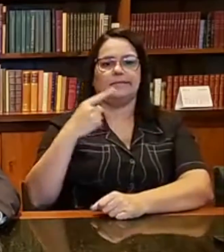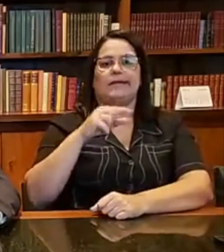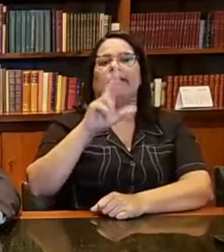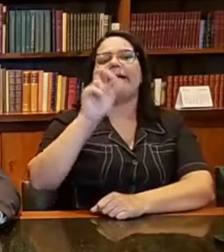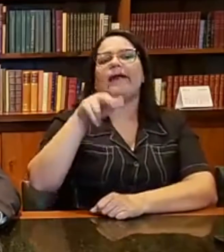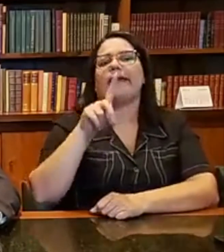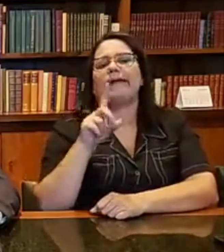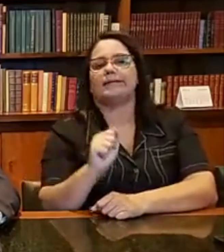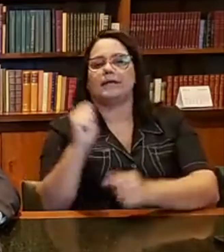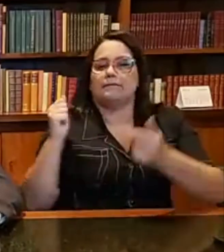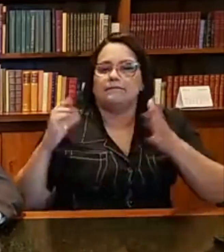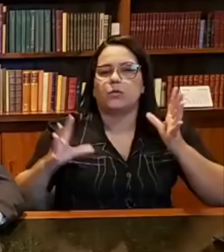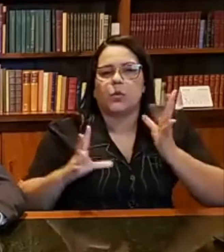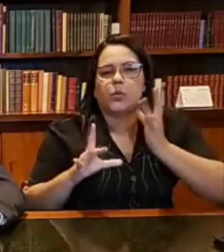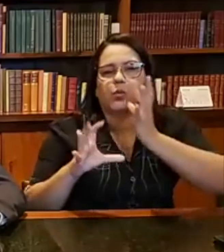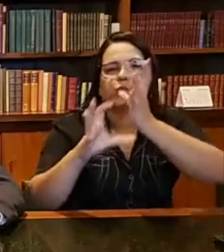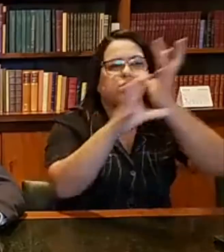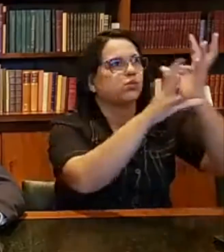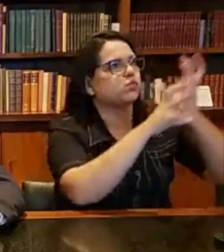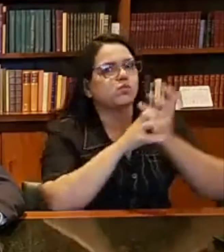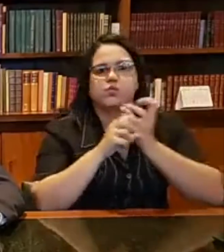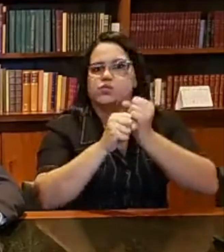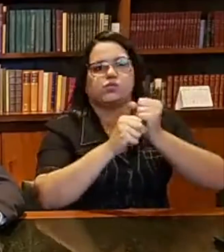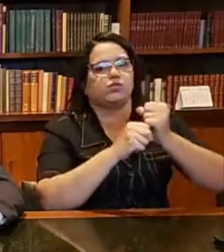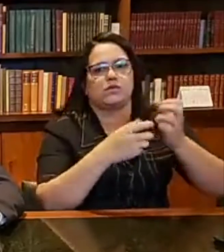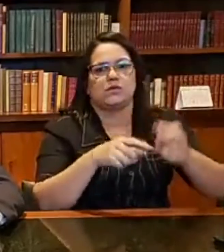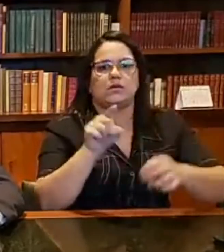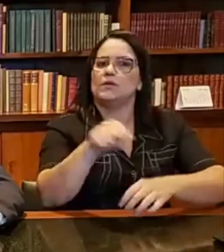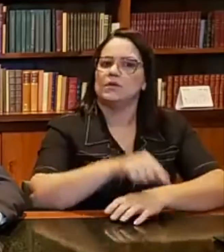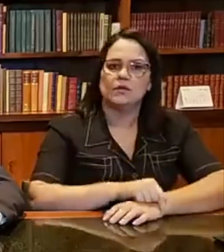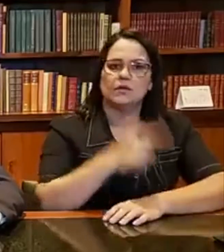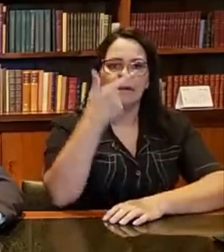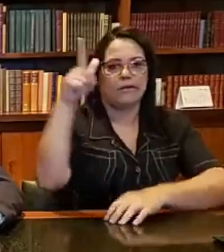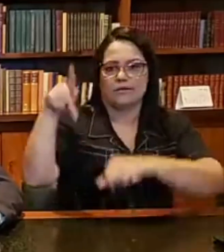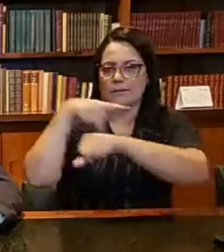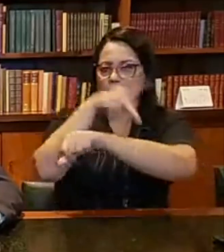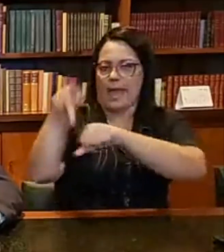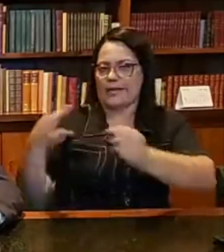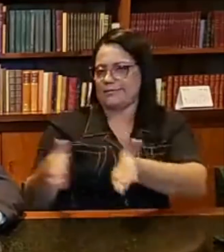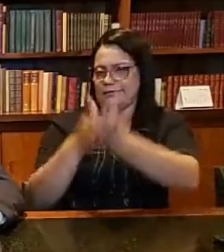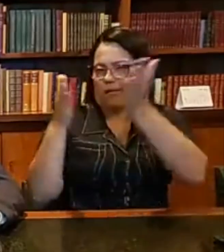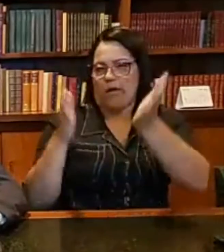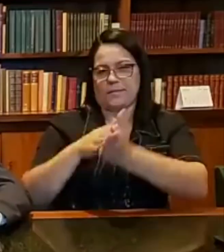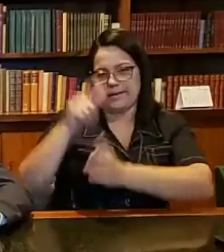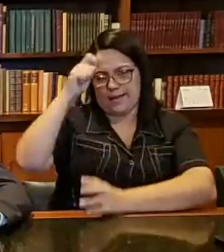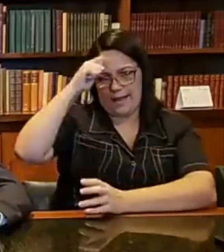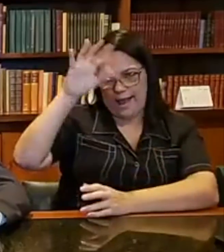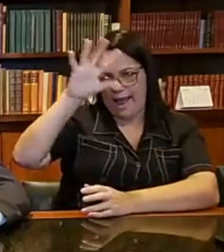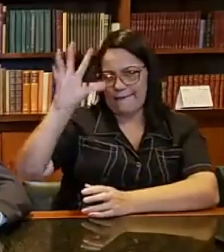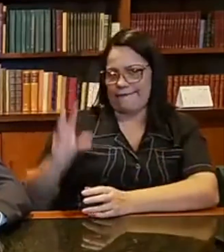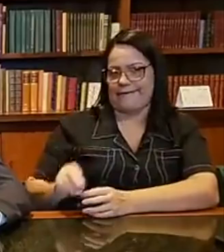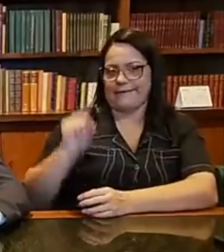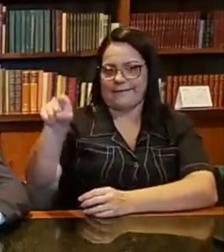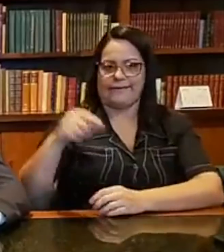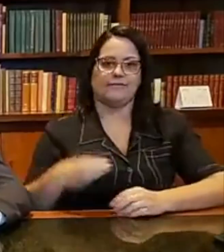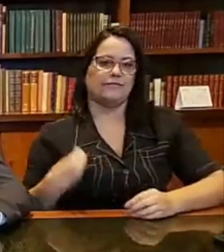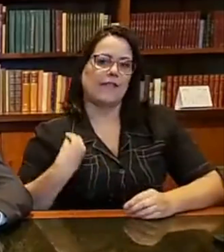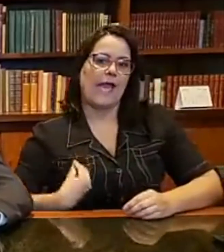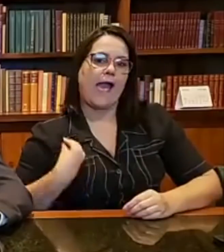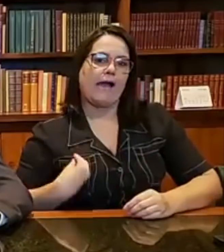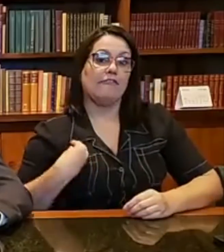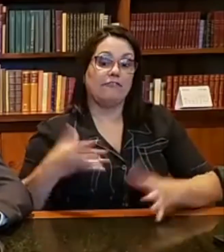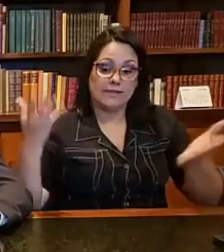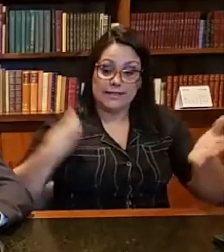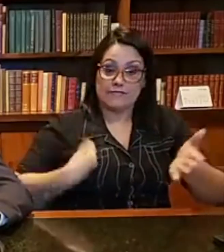economia, e um país pobre, de um outro continente, o africano, por exemplo. A expectativa de vida maior aqui ou